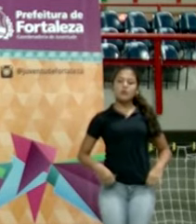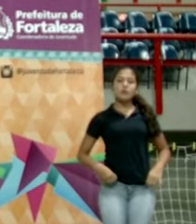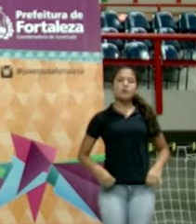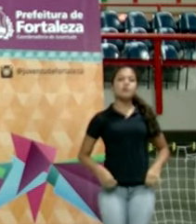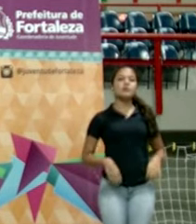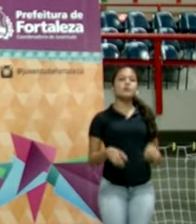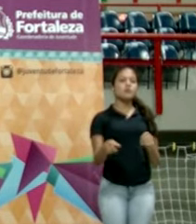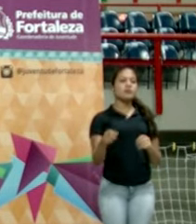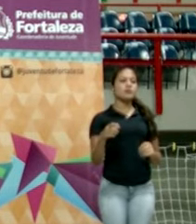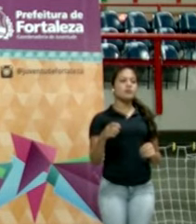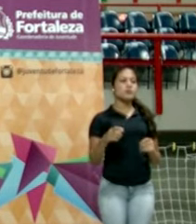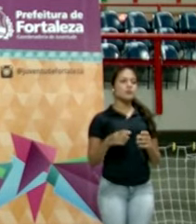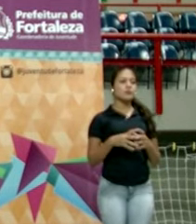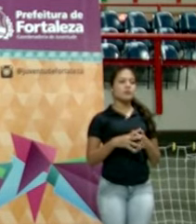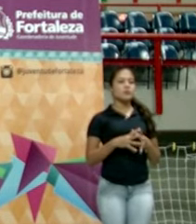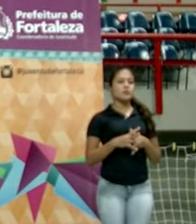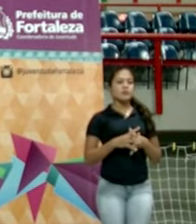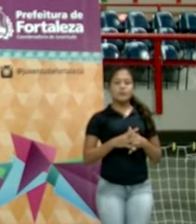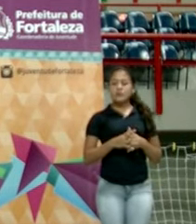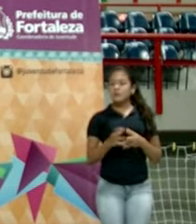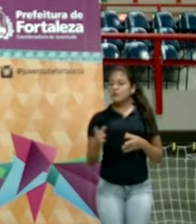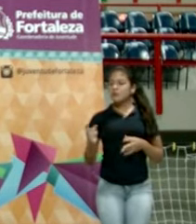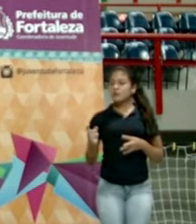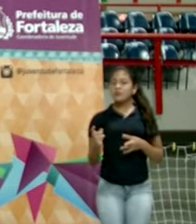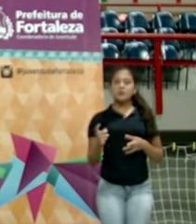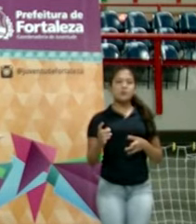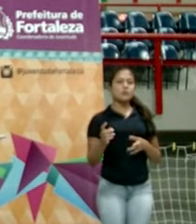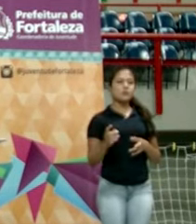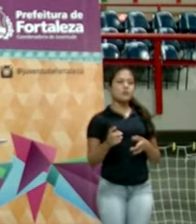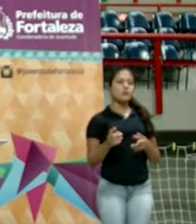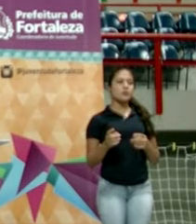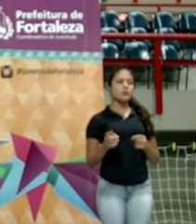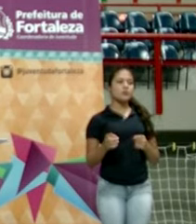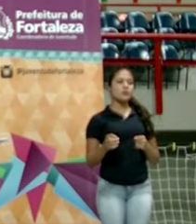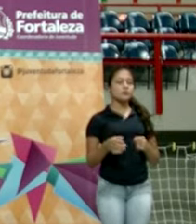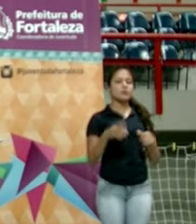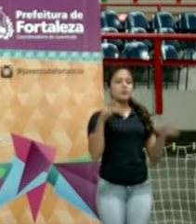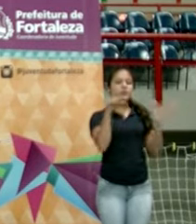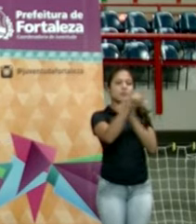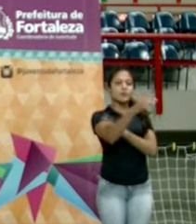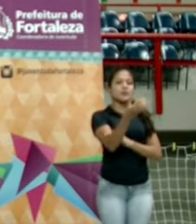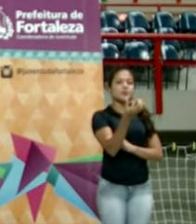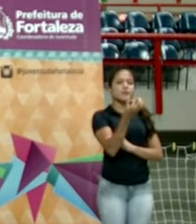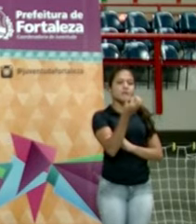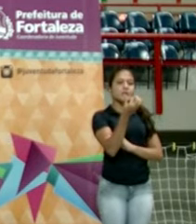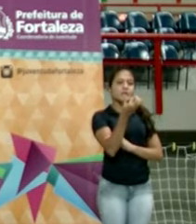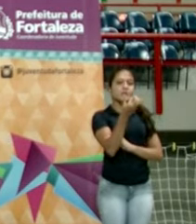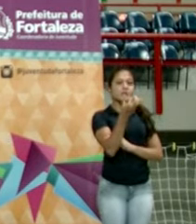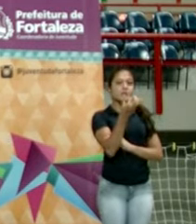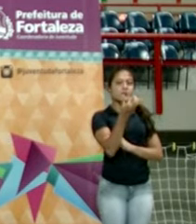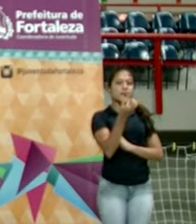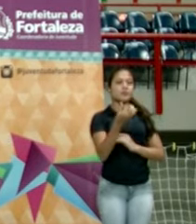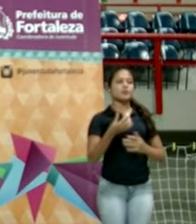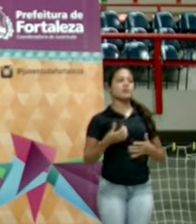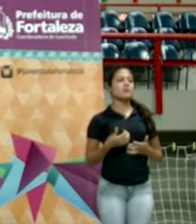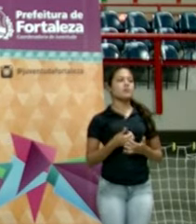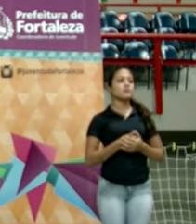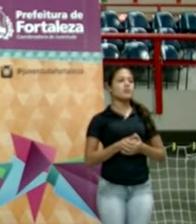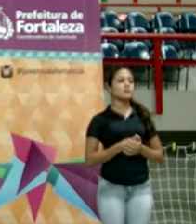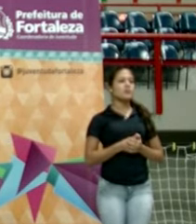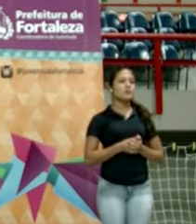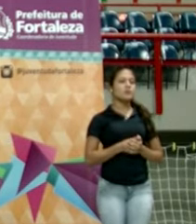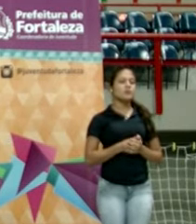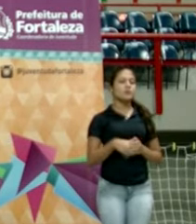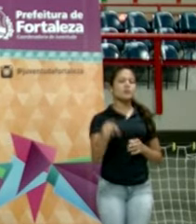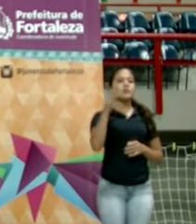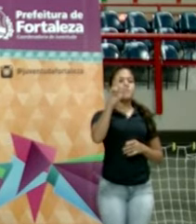vamos lá. Ela diz assim, ó. 6. Cadê? Pronto.